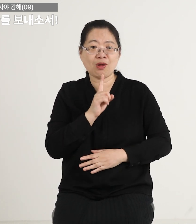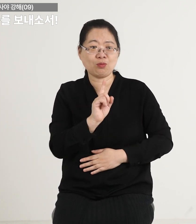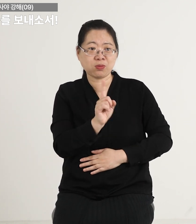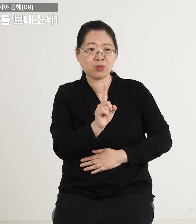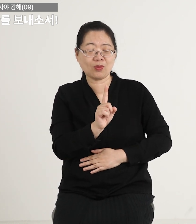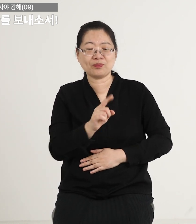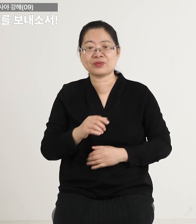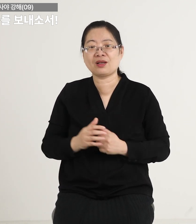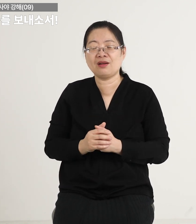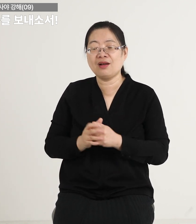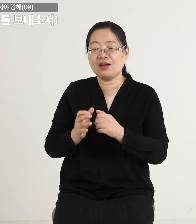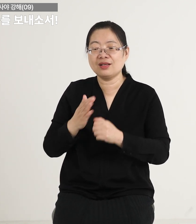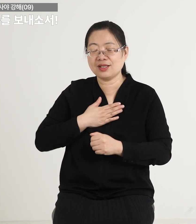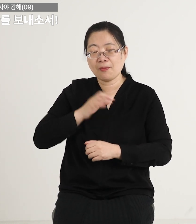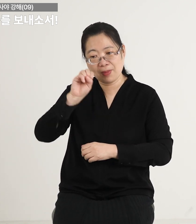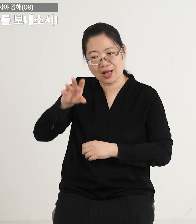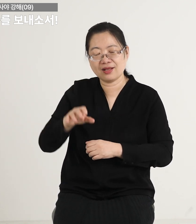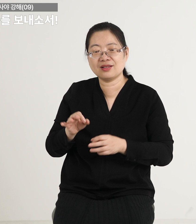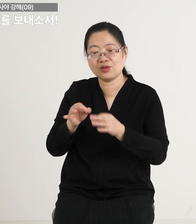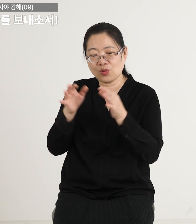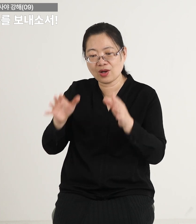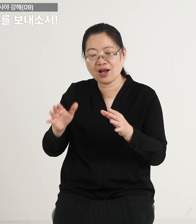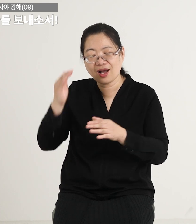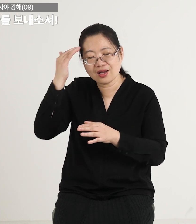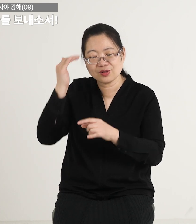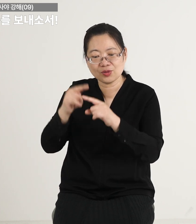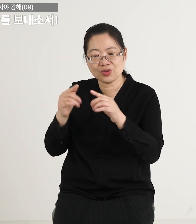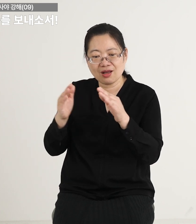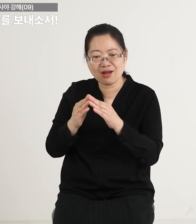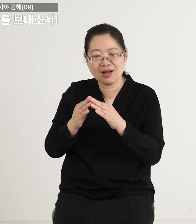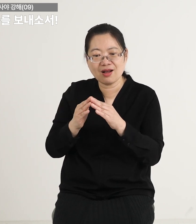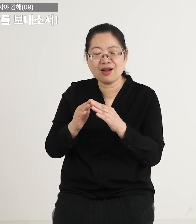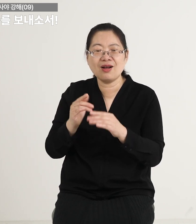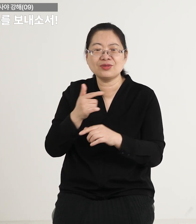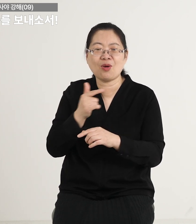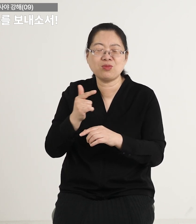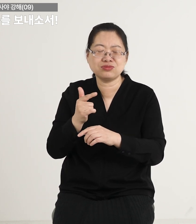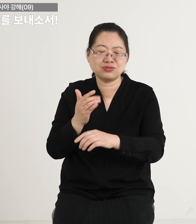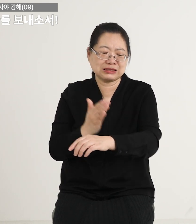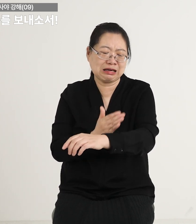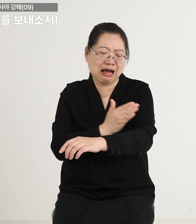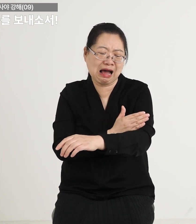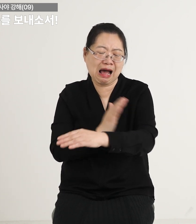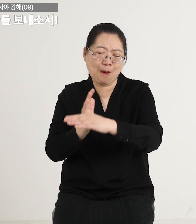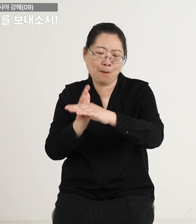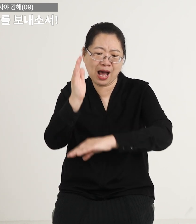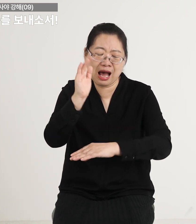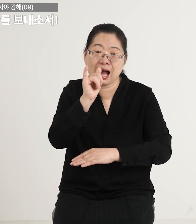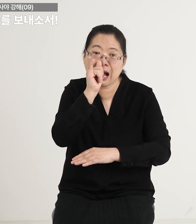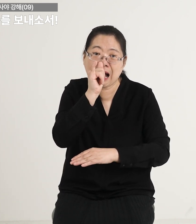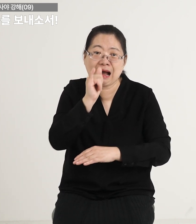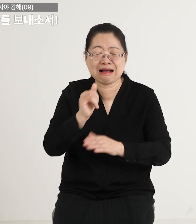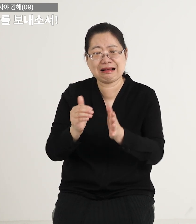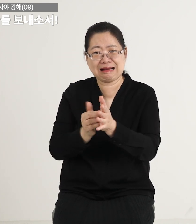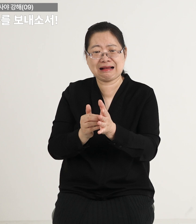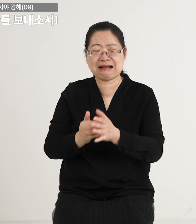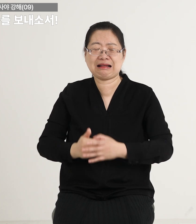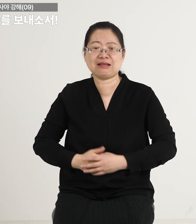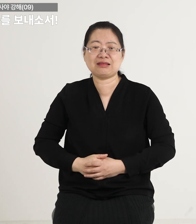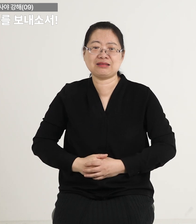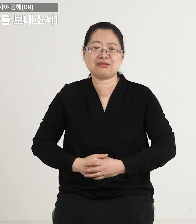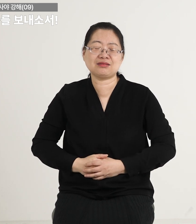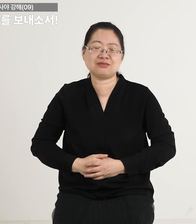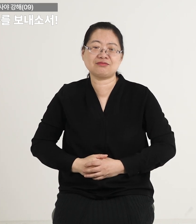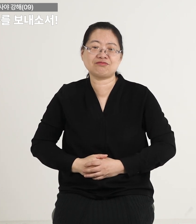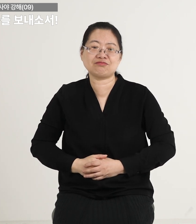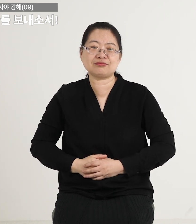그동안 한국교회는 너무 과잉이 돼 있었고 과열돼 있었고